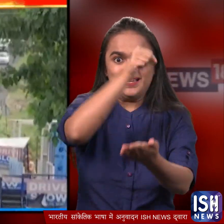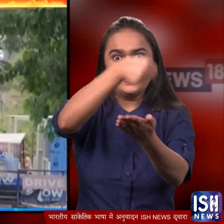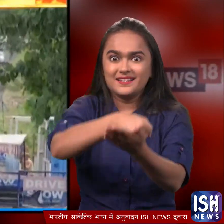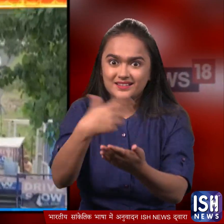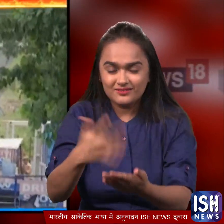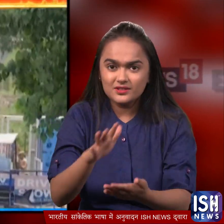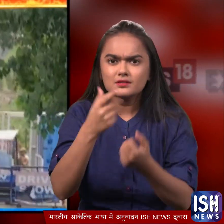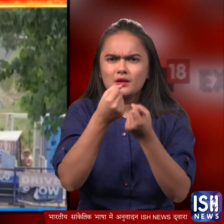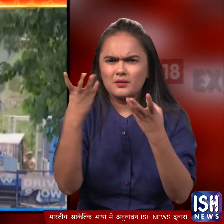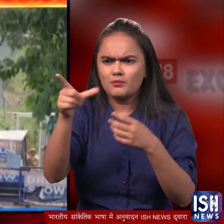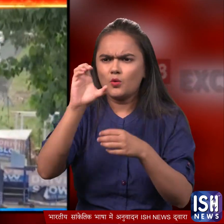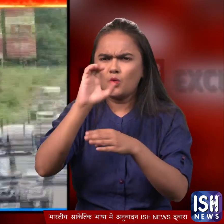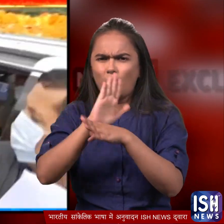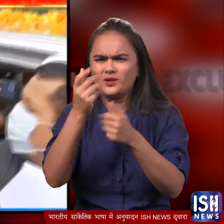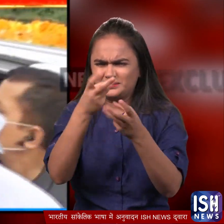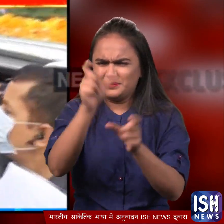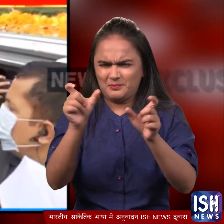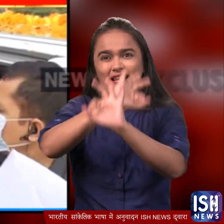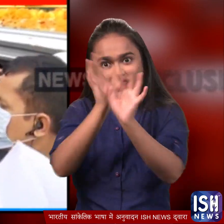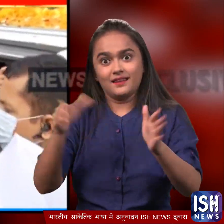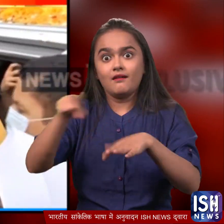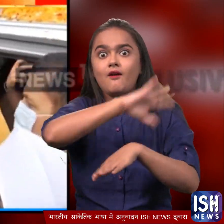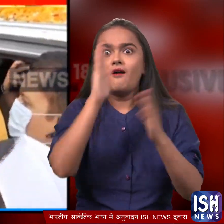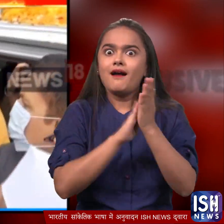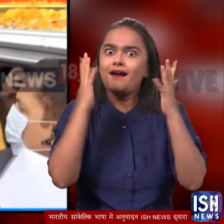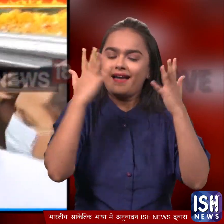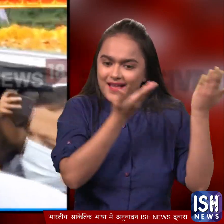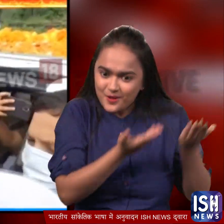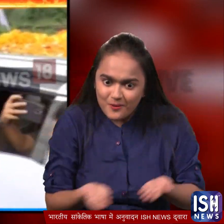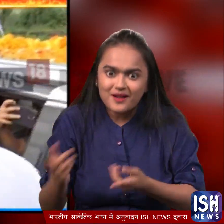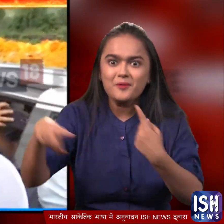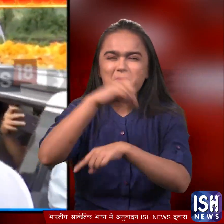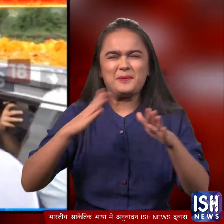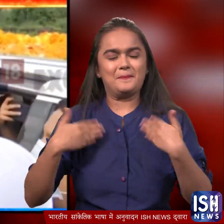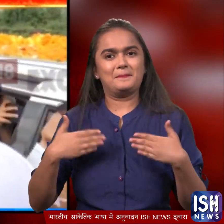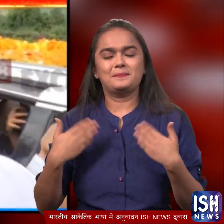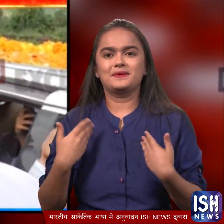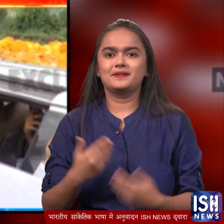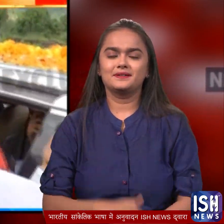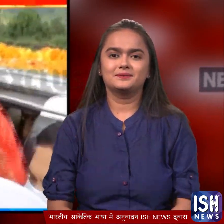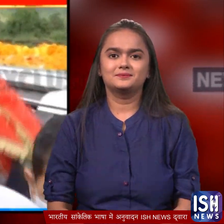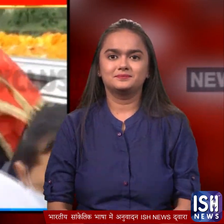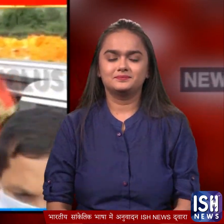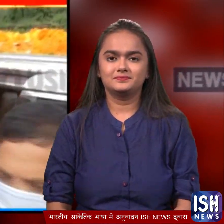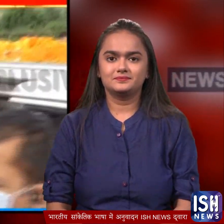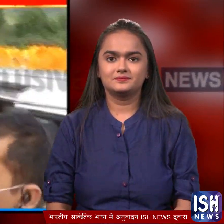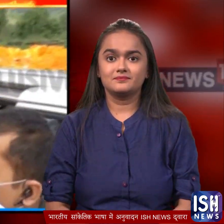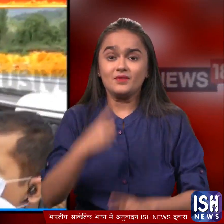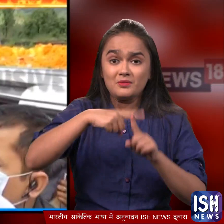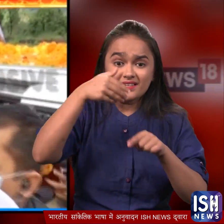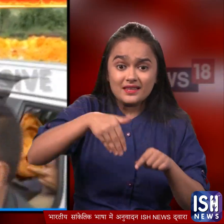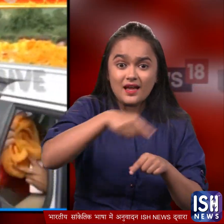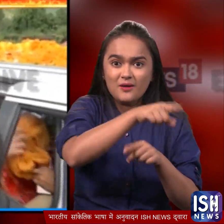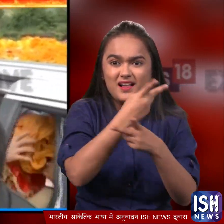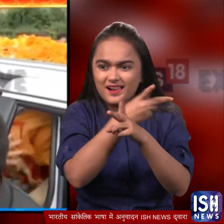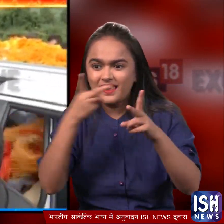इससे पहले राहुल गांधी जब कटरा पहुंचे तो वहां पहले से मौजूद कांग्रेस कार्यकर्ताओं ने उनका जोरदार स्वागत किया। राहुल गांधी 2 दिन के जम्मू